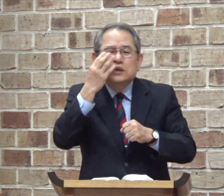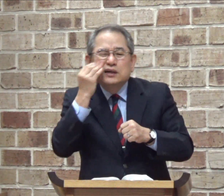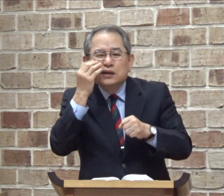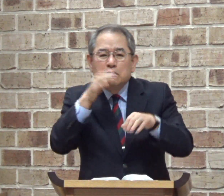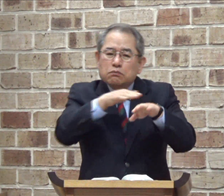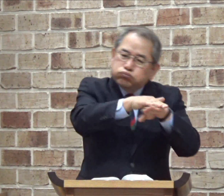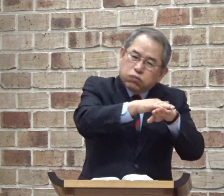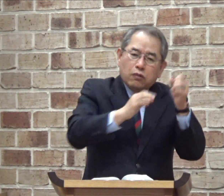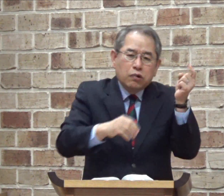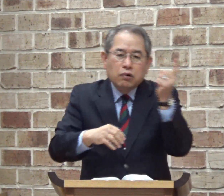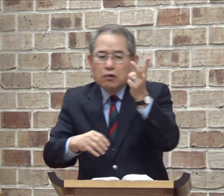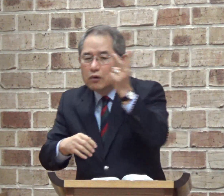마가복음에서